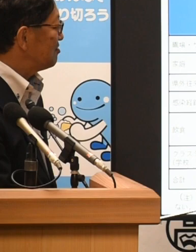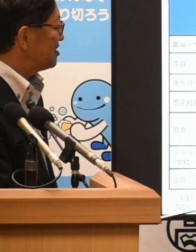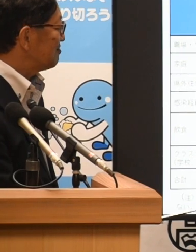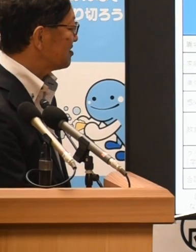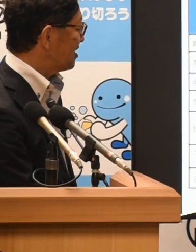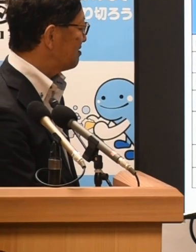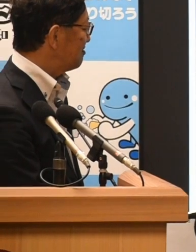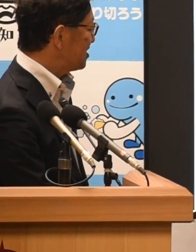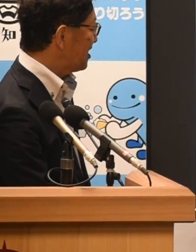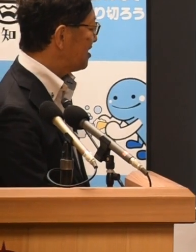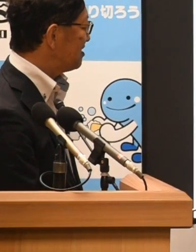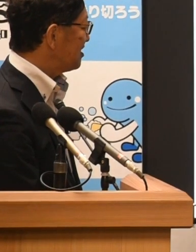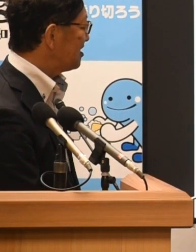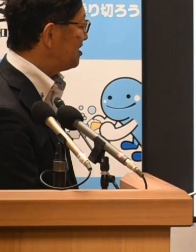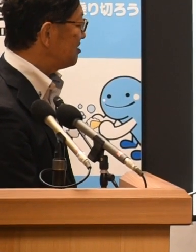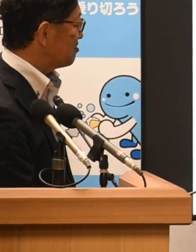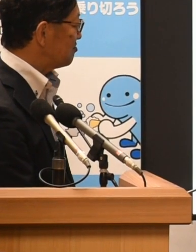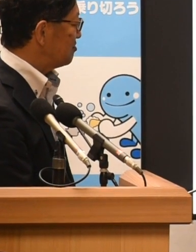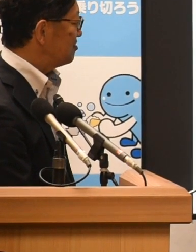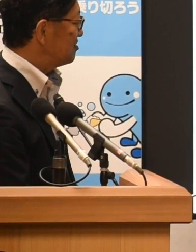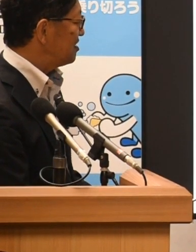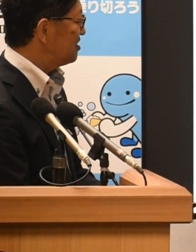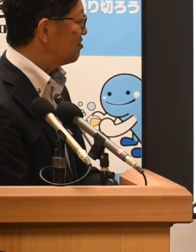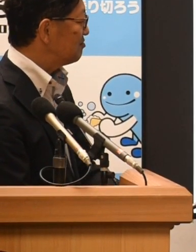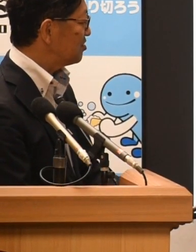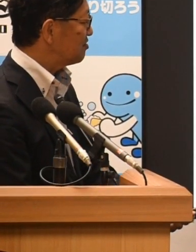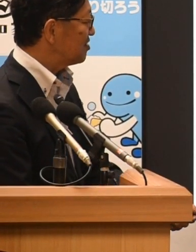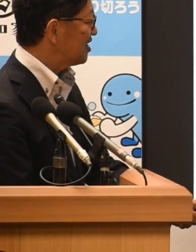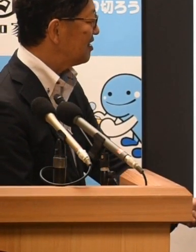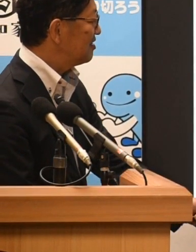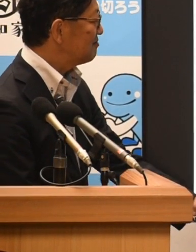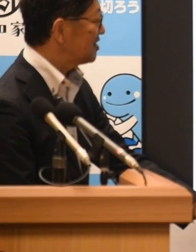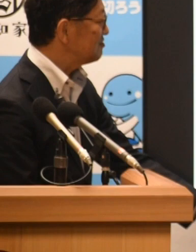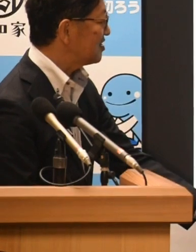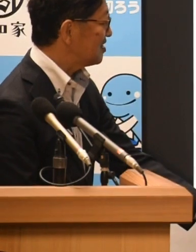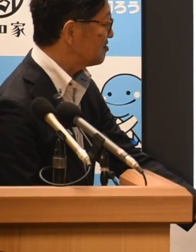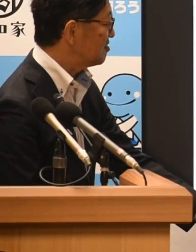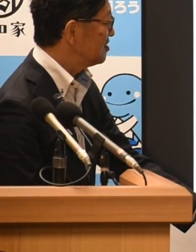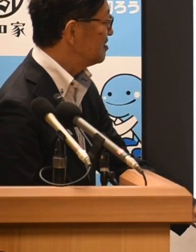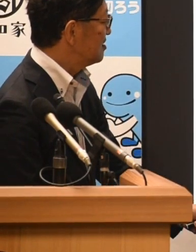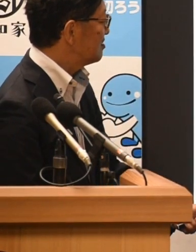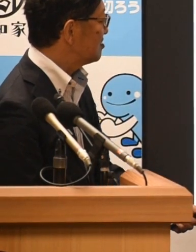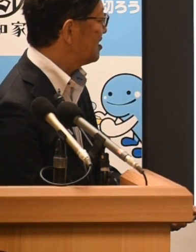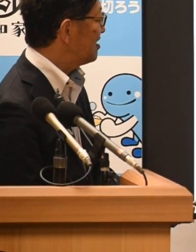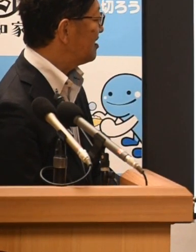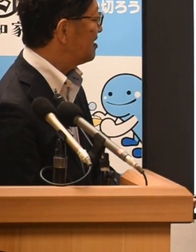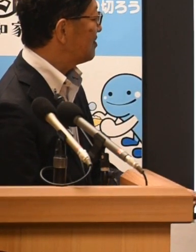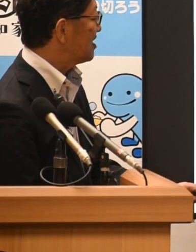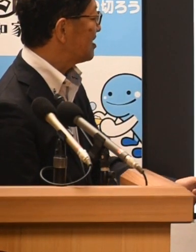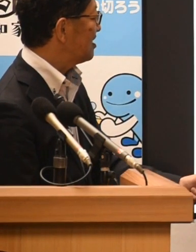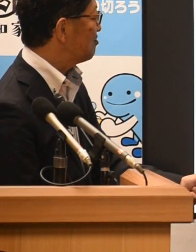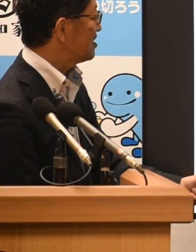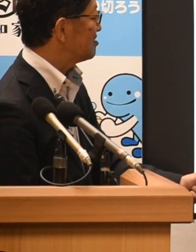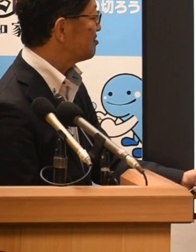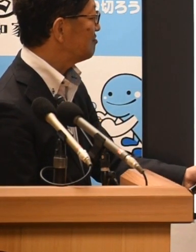従来通りでありますが、またやはり飲食によるもの、これが倍増えている。そして、ま